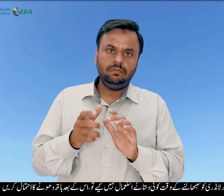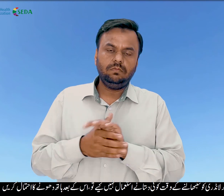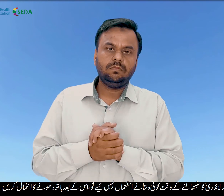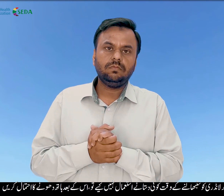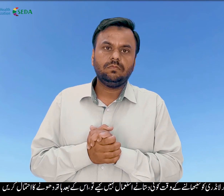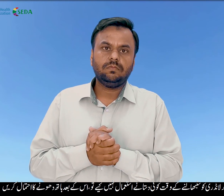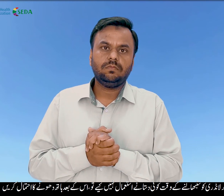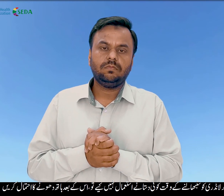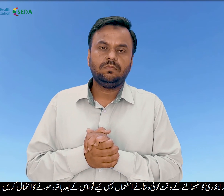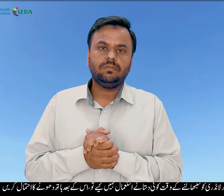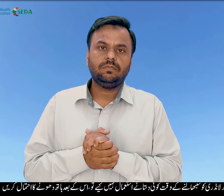اہتمام کریں۔